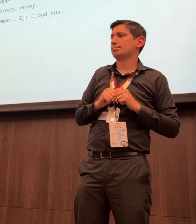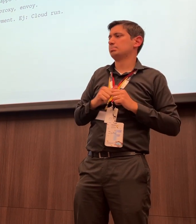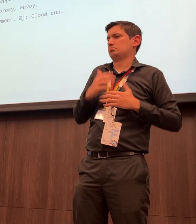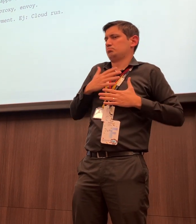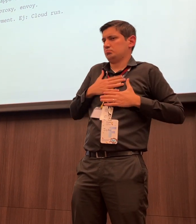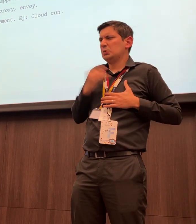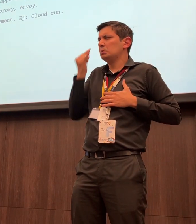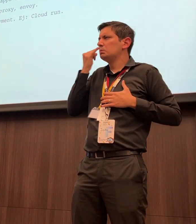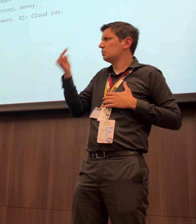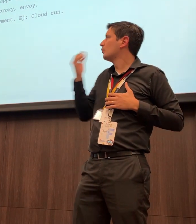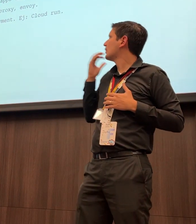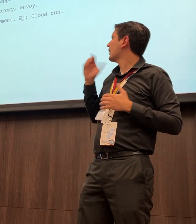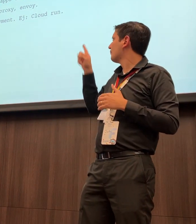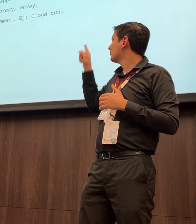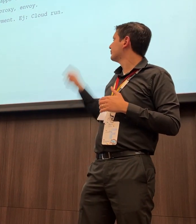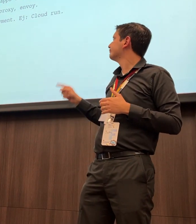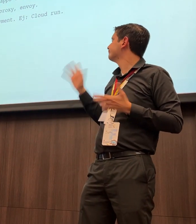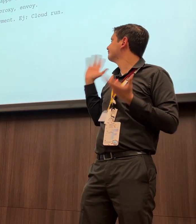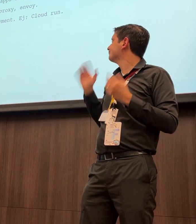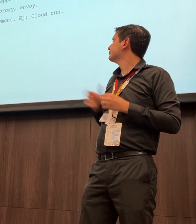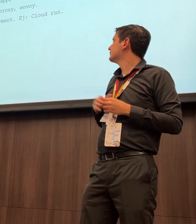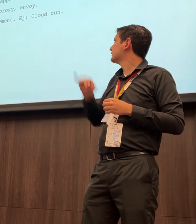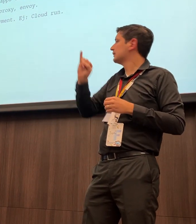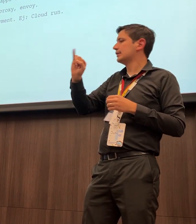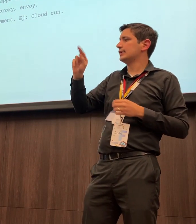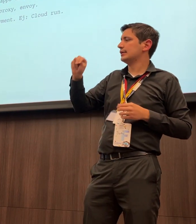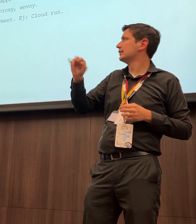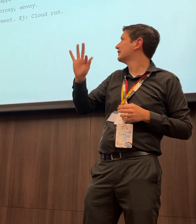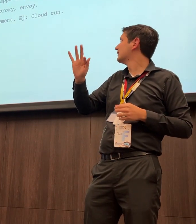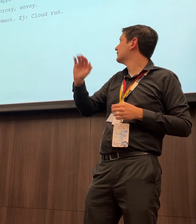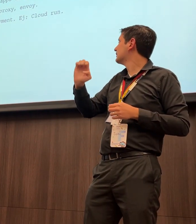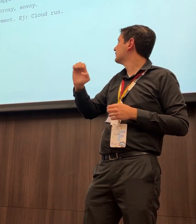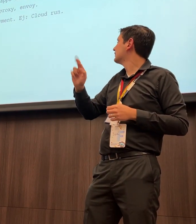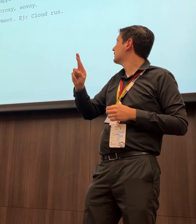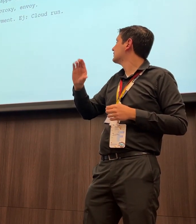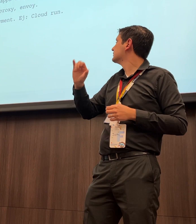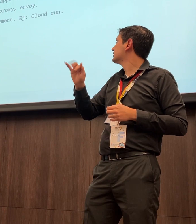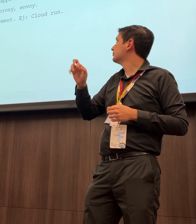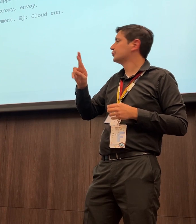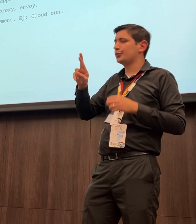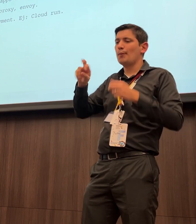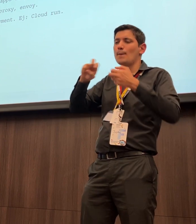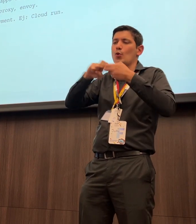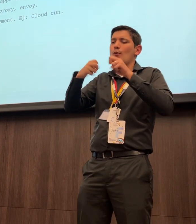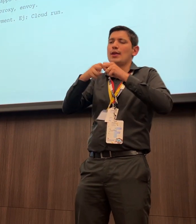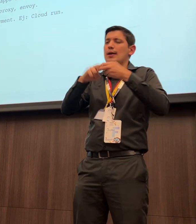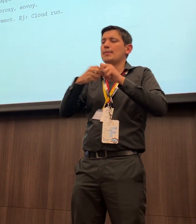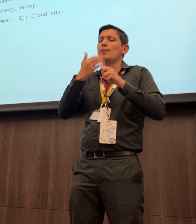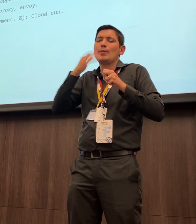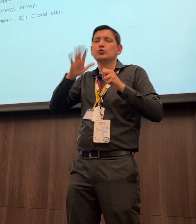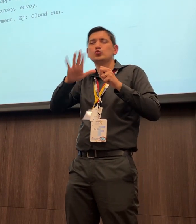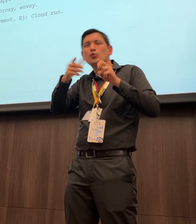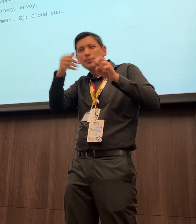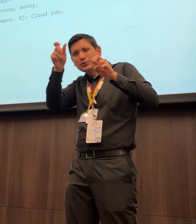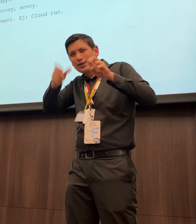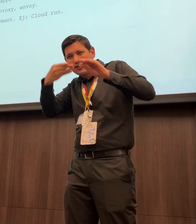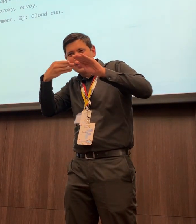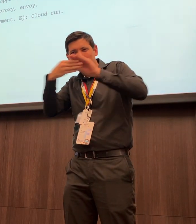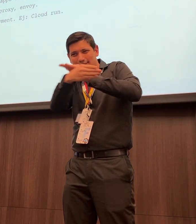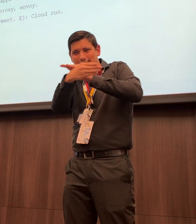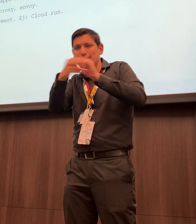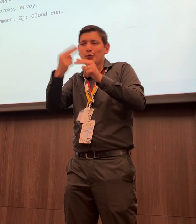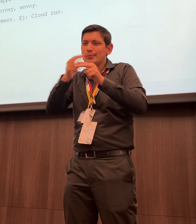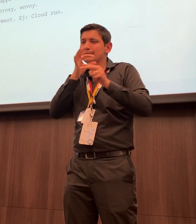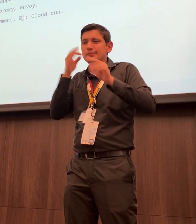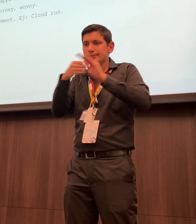me interesaría cubrir, por ejemplo, lo que son los interceptors. Acá podríamos resolver problemas, por ejemplo, de autenticación, básicamente poniendo